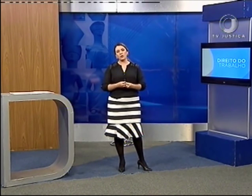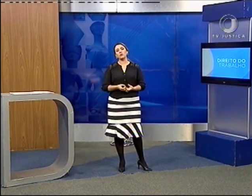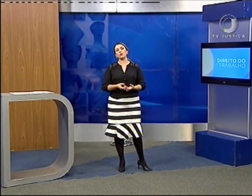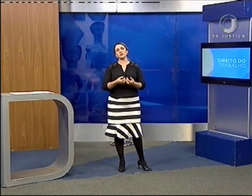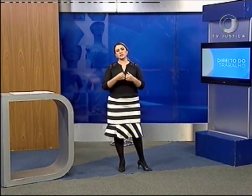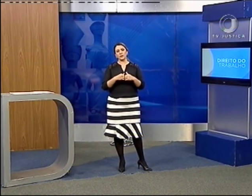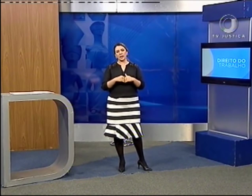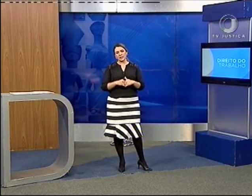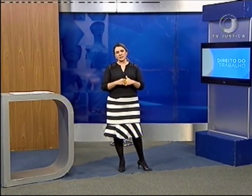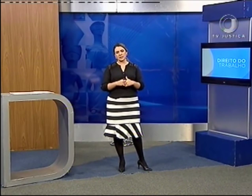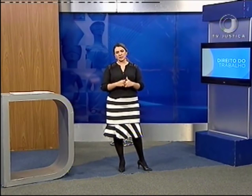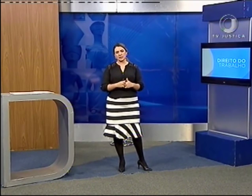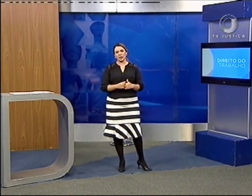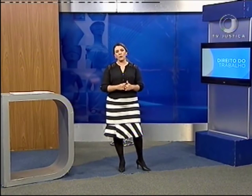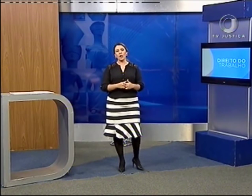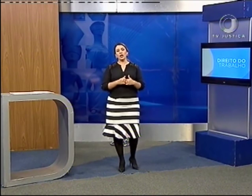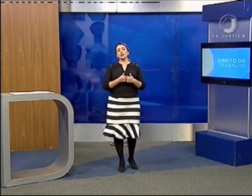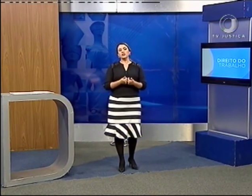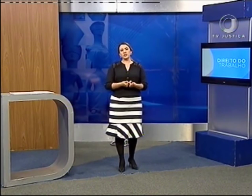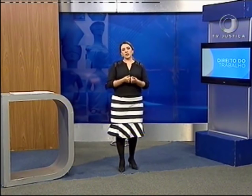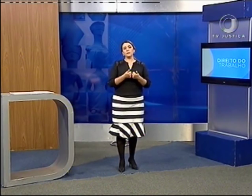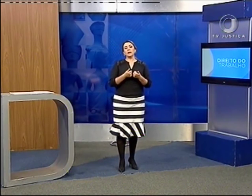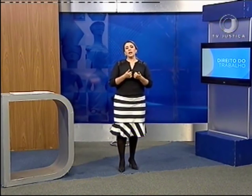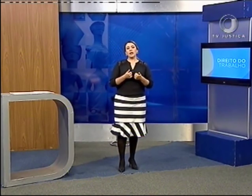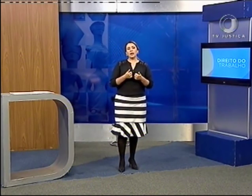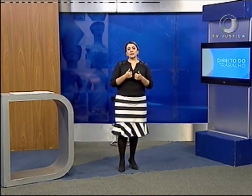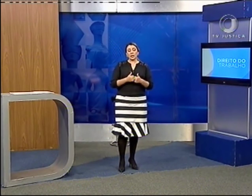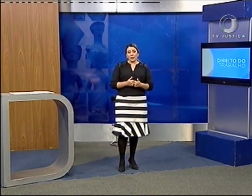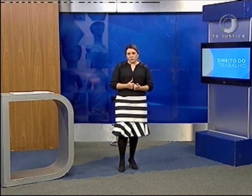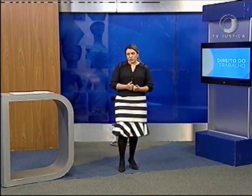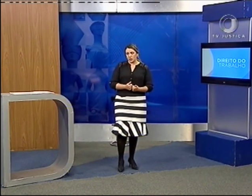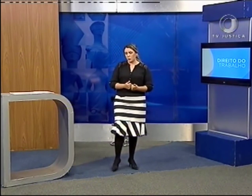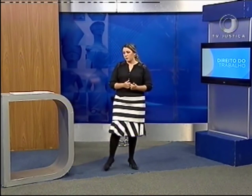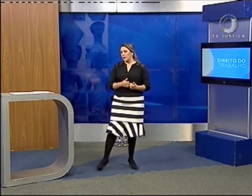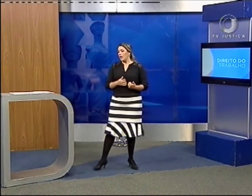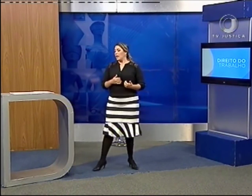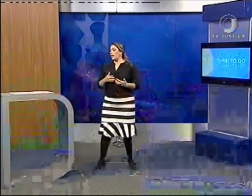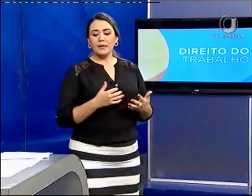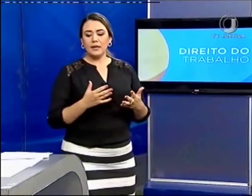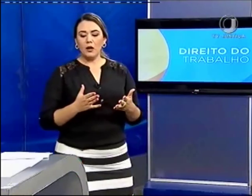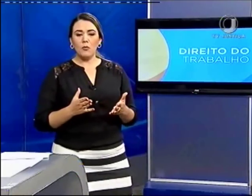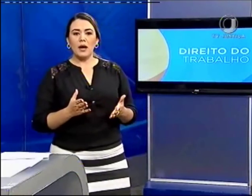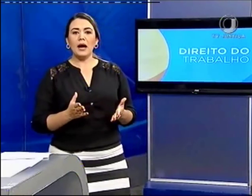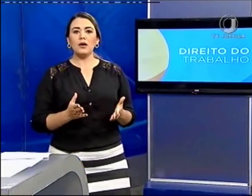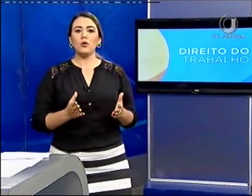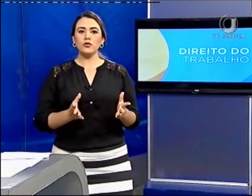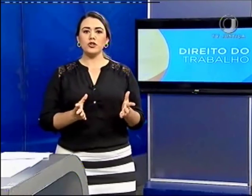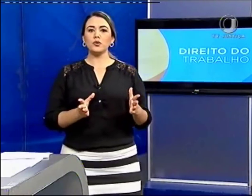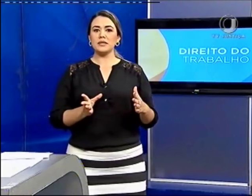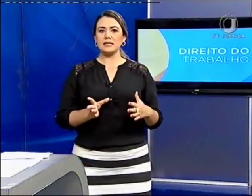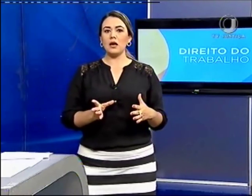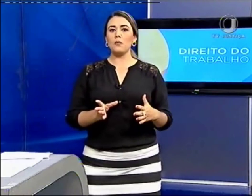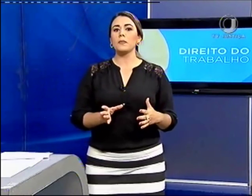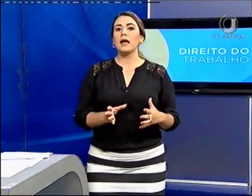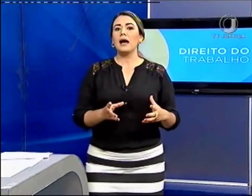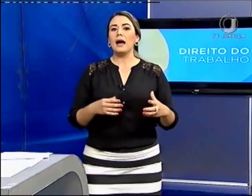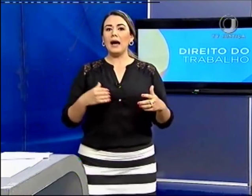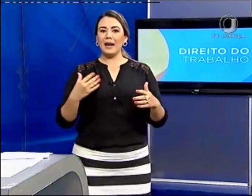uma condição existencial de trabalho digno. Então, a Constituição, além